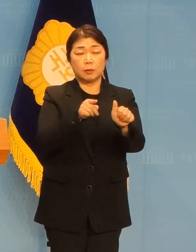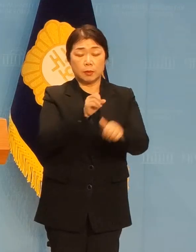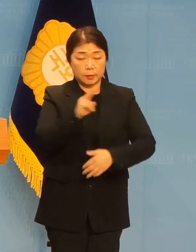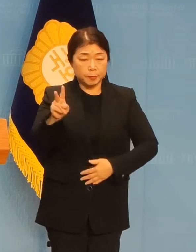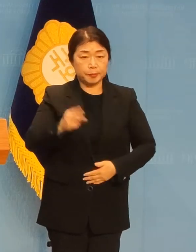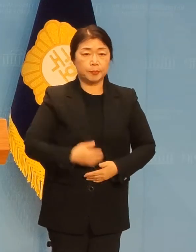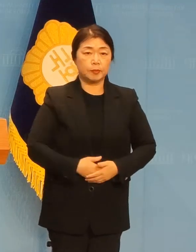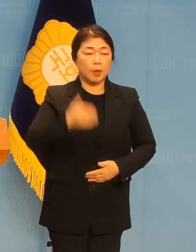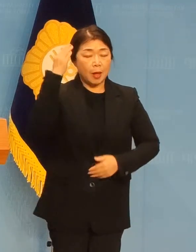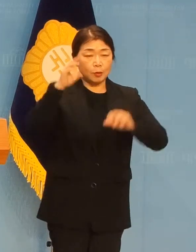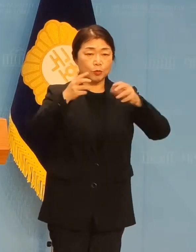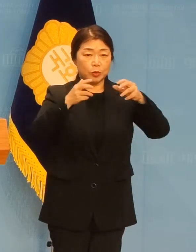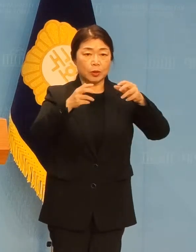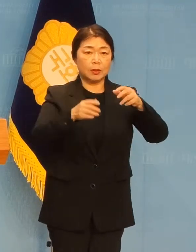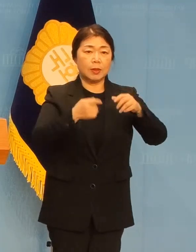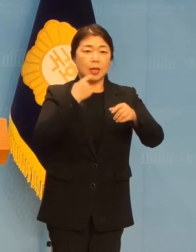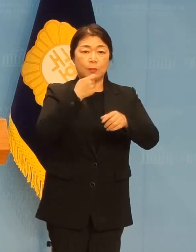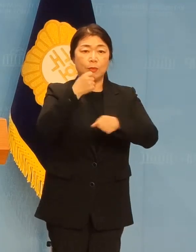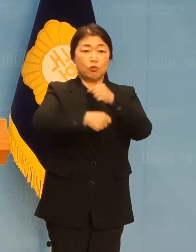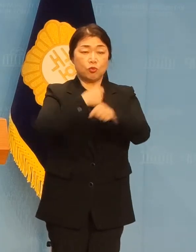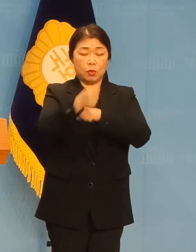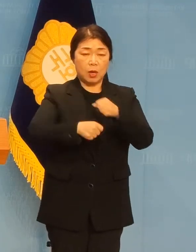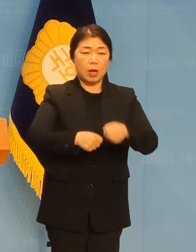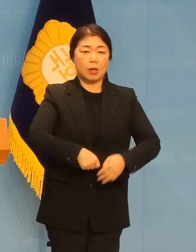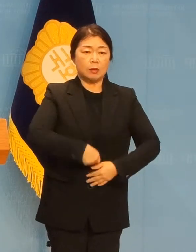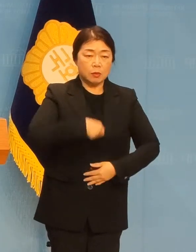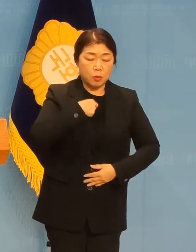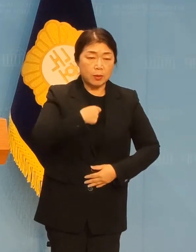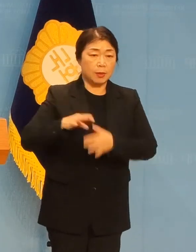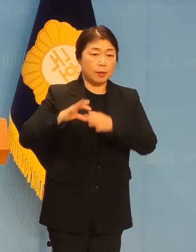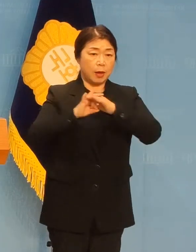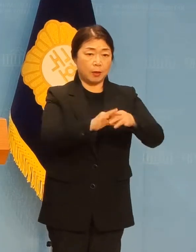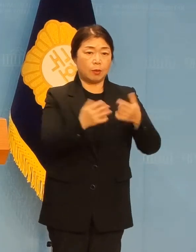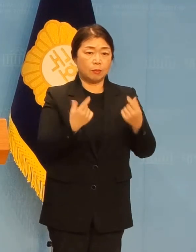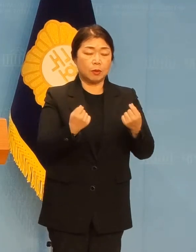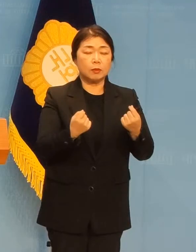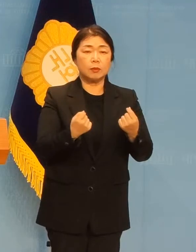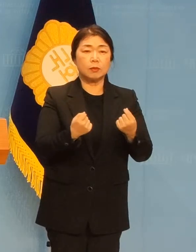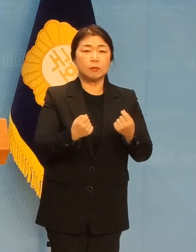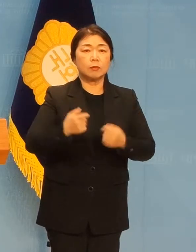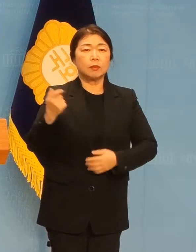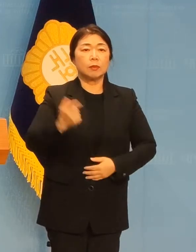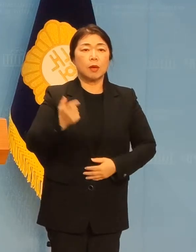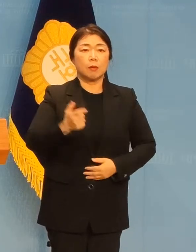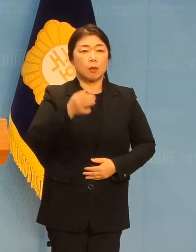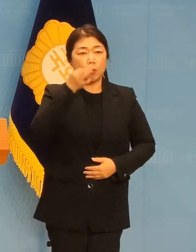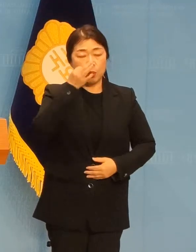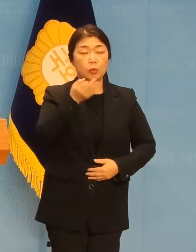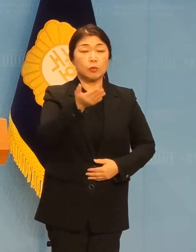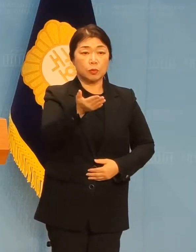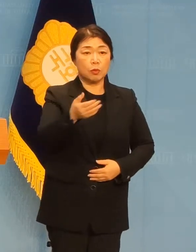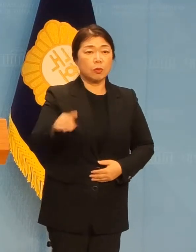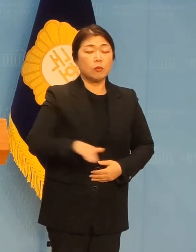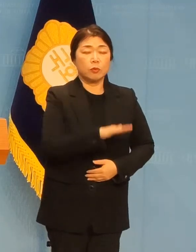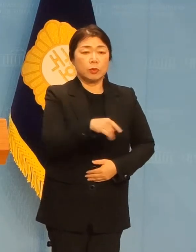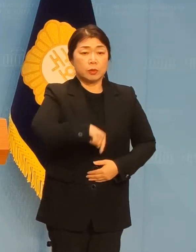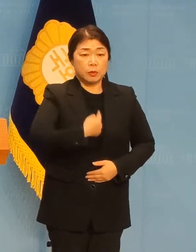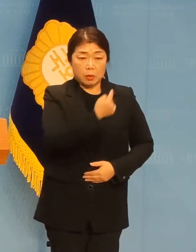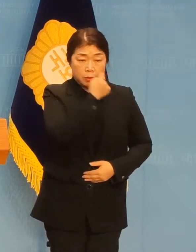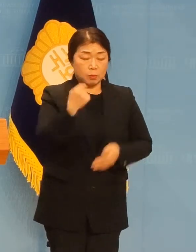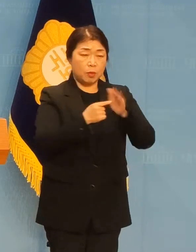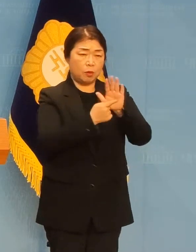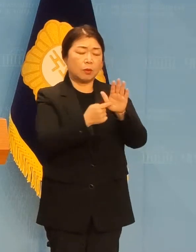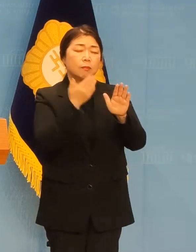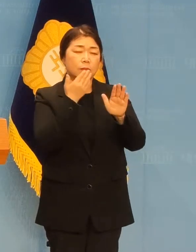그것이야말로 대한민국의 민주화 정의가 여전히 살아있음을 우리 스스로 증명할